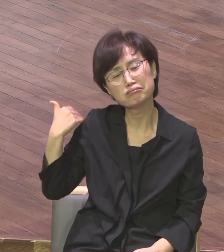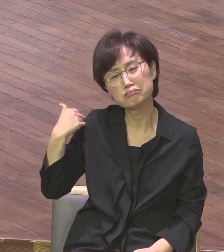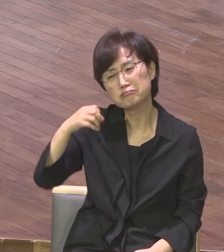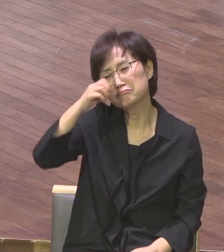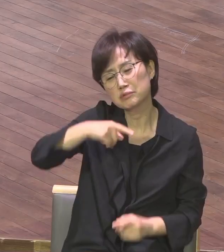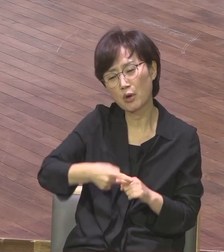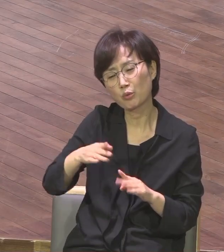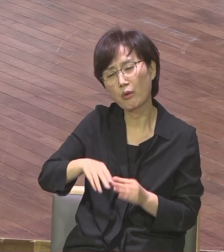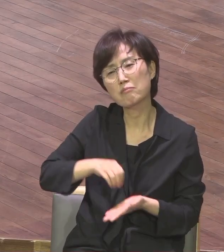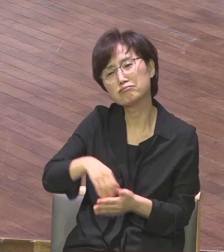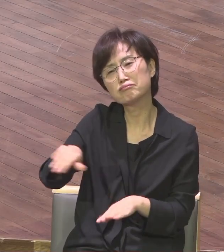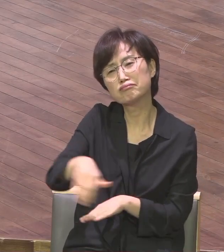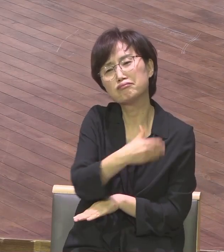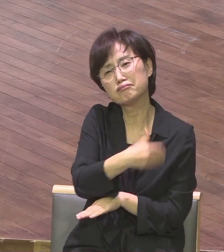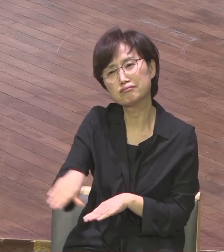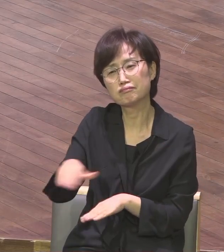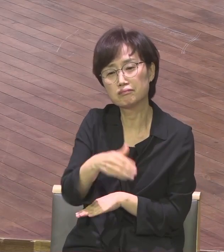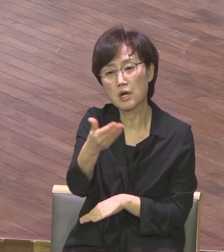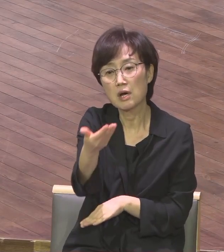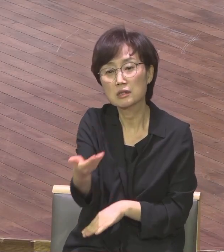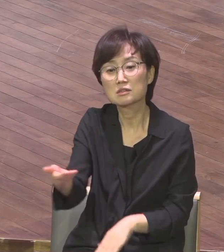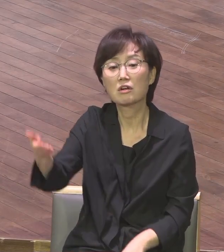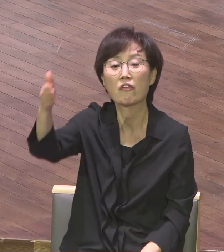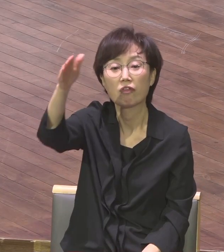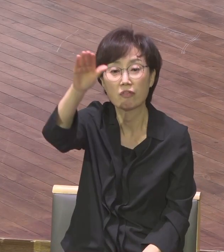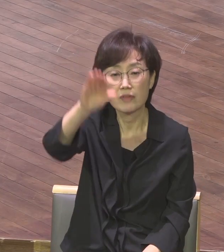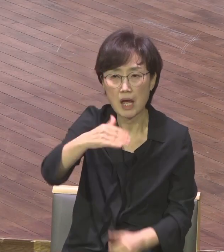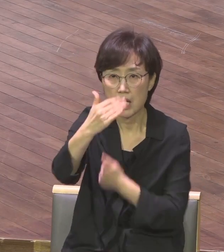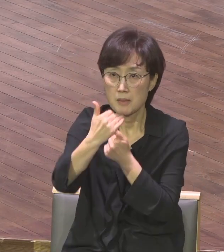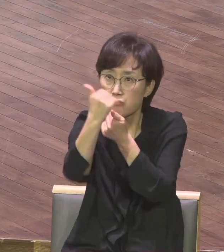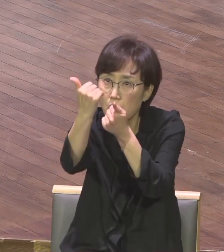사명적 정체성이 회복된 그날